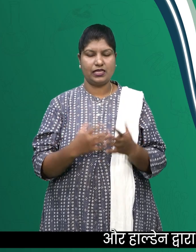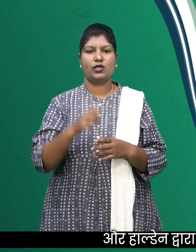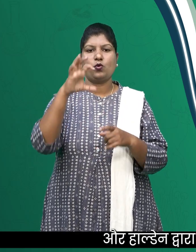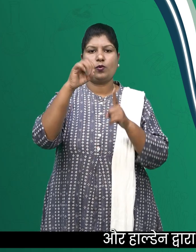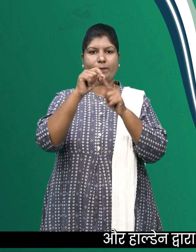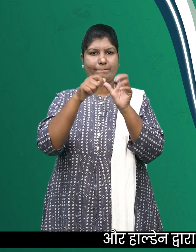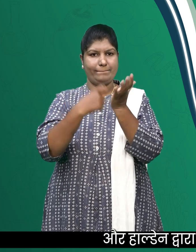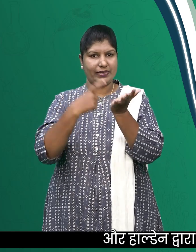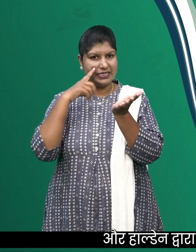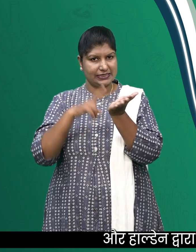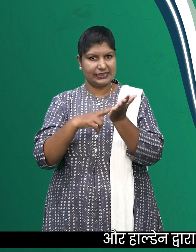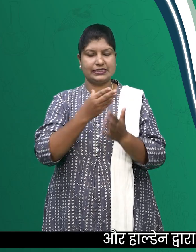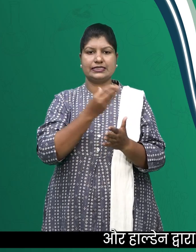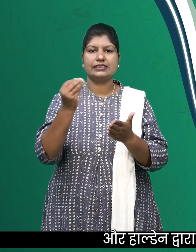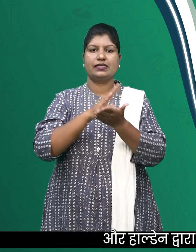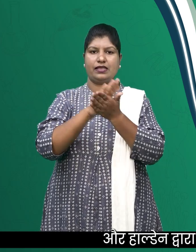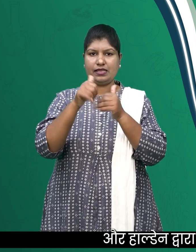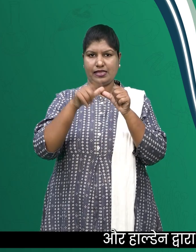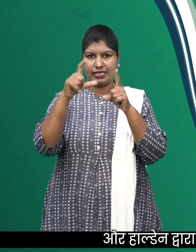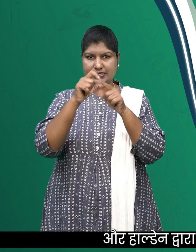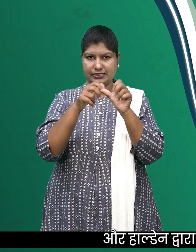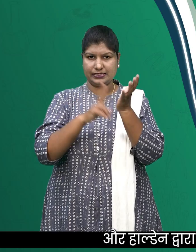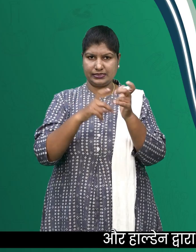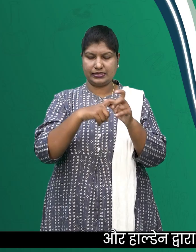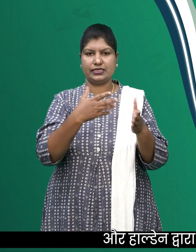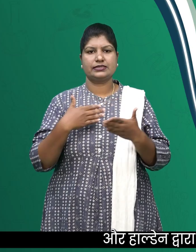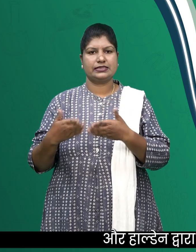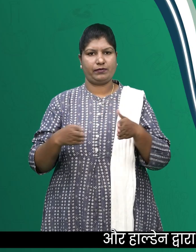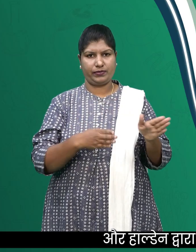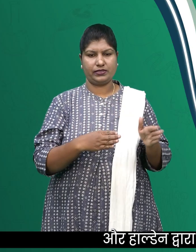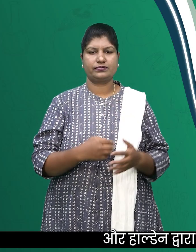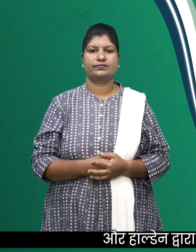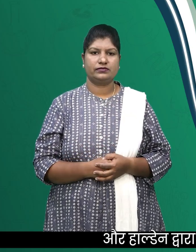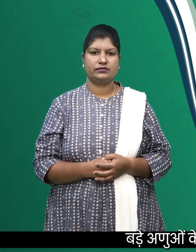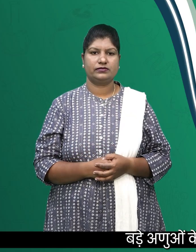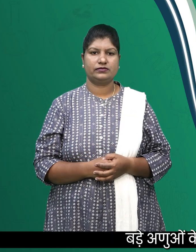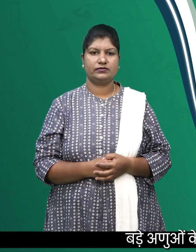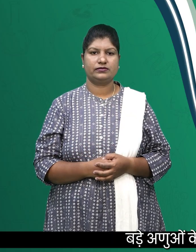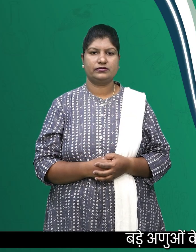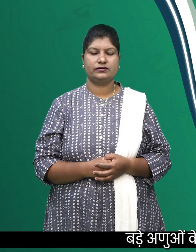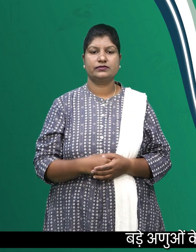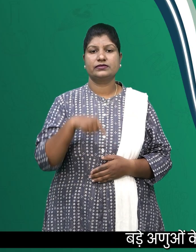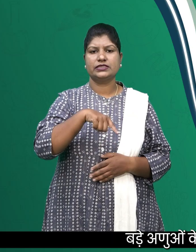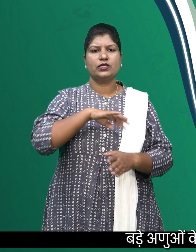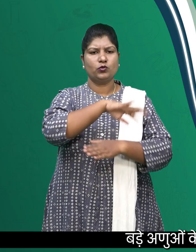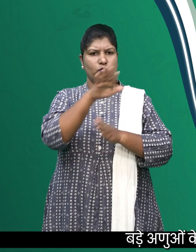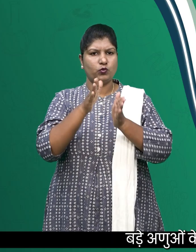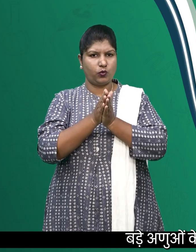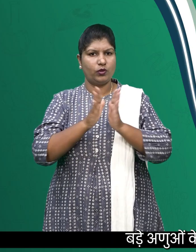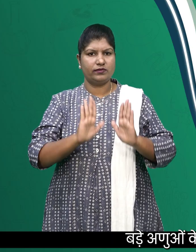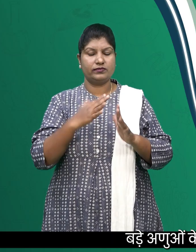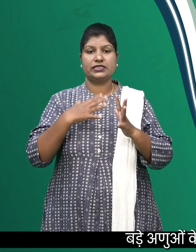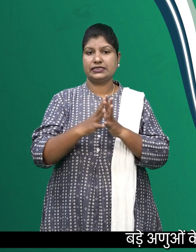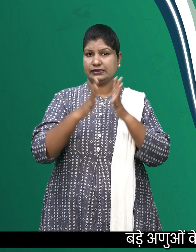और हेल्डन द्वारा स्वतंत्र रूप से प्रस्तावित किया गया था। बड़े अणुओं के समुच्चय